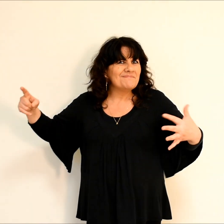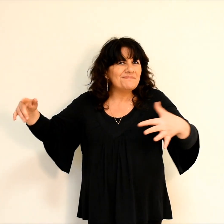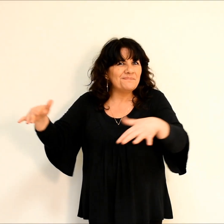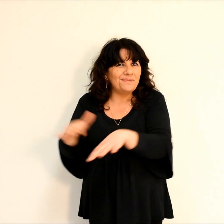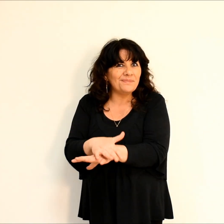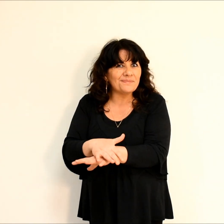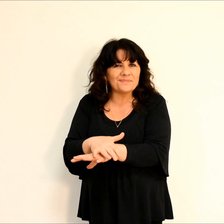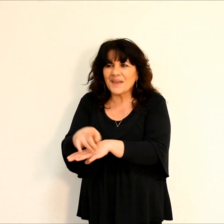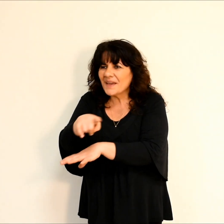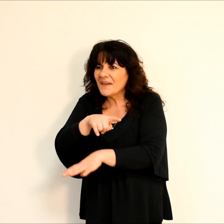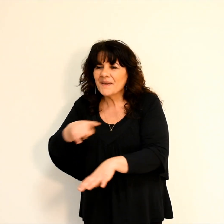Personne ne le sut.